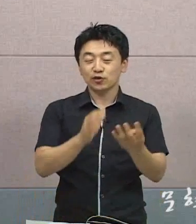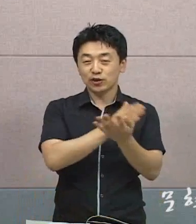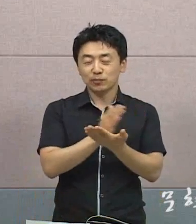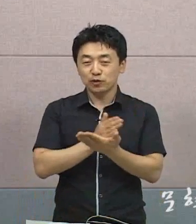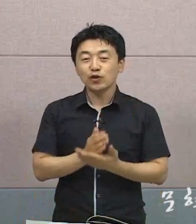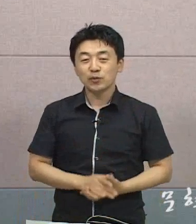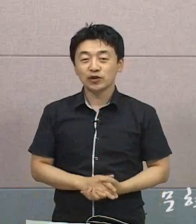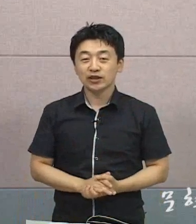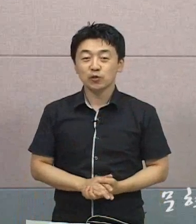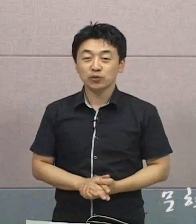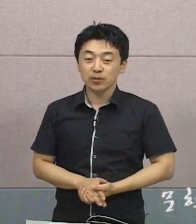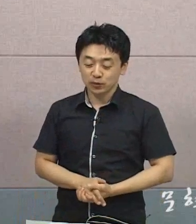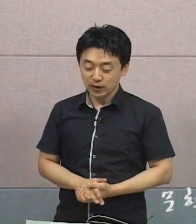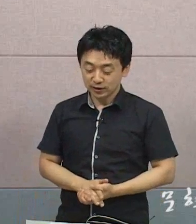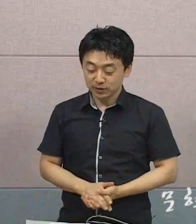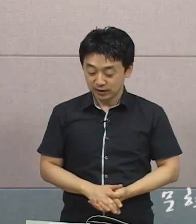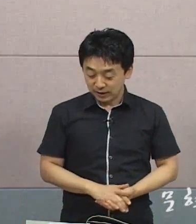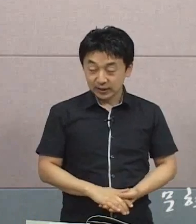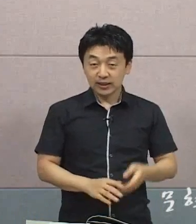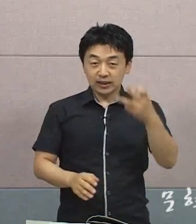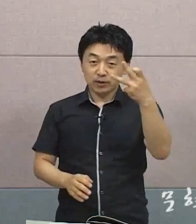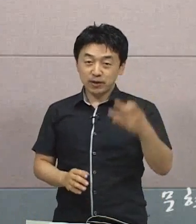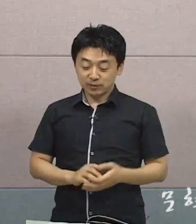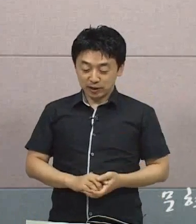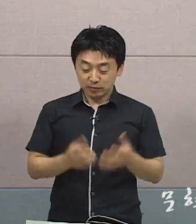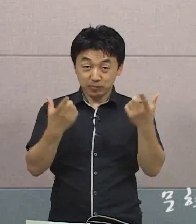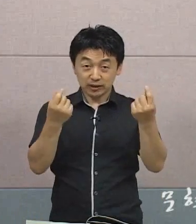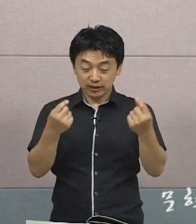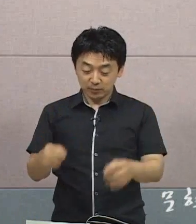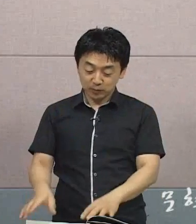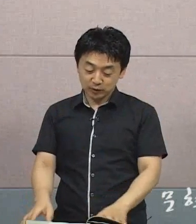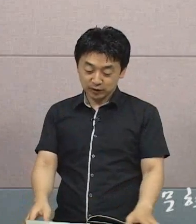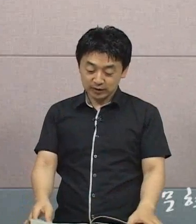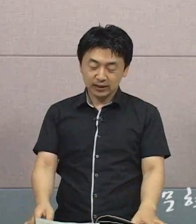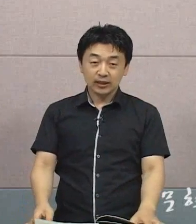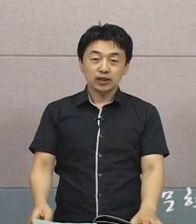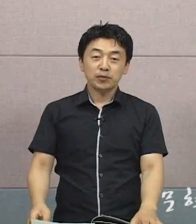제가 분류하면서 같이 공부를 해보도록 하겠습니다. 자, 13페이지입니다. 13페이지 같이 한번 보시죠. 자, 첫 번째